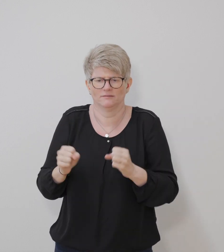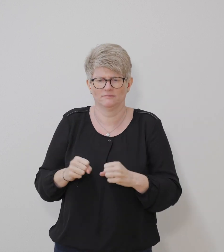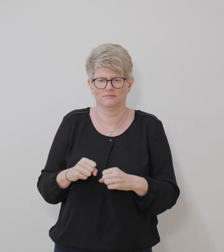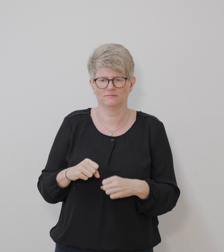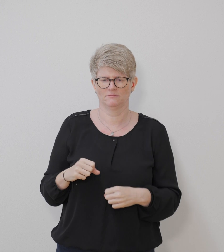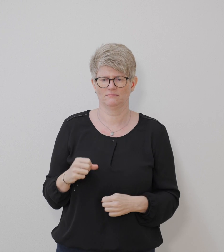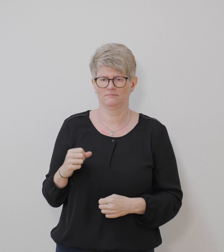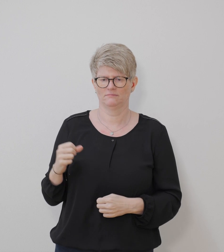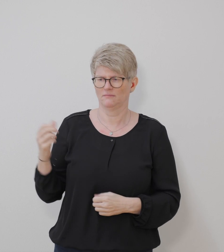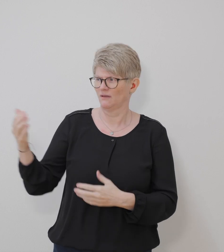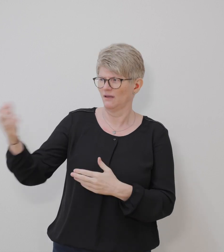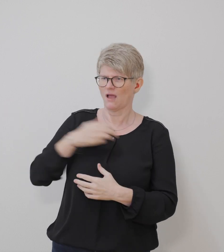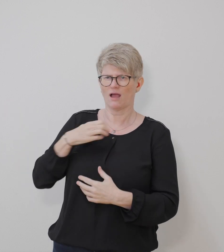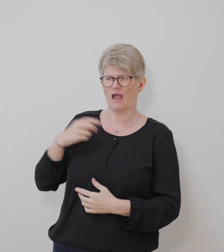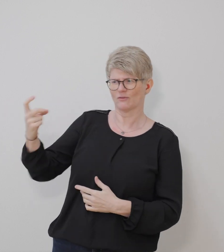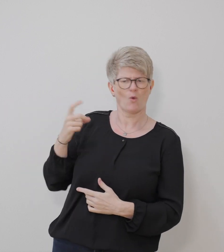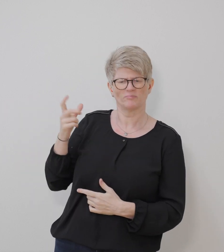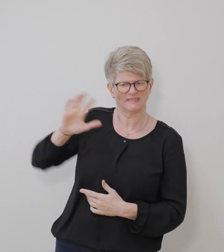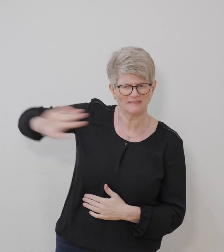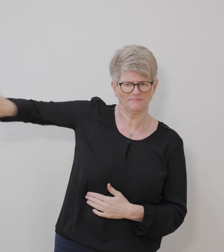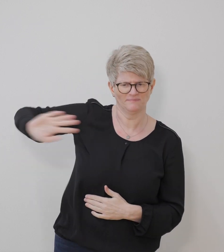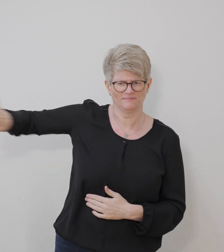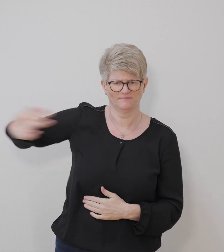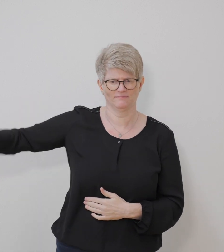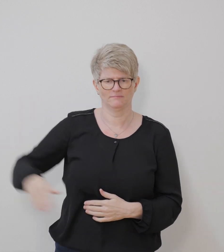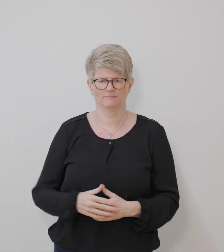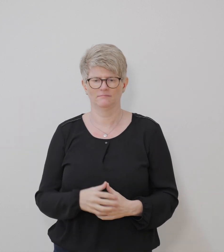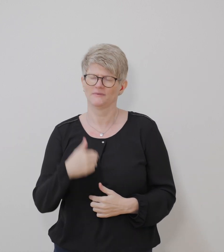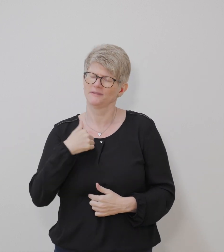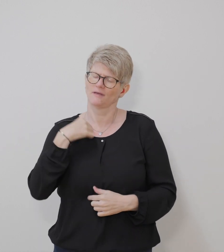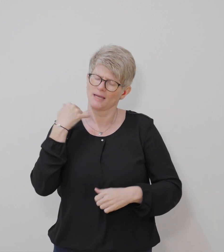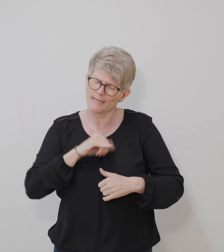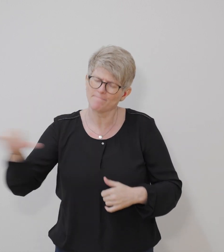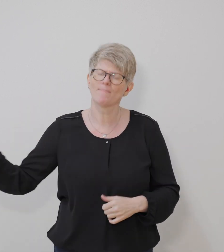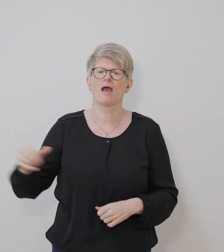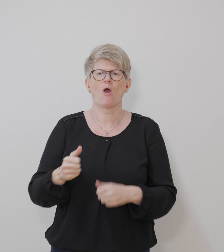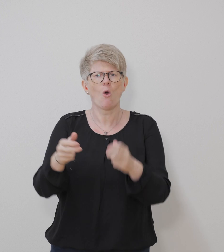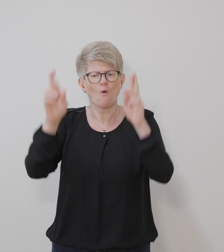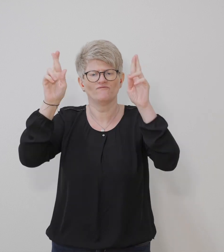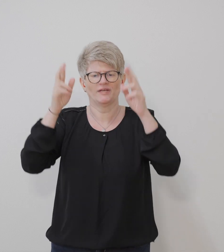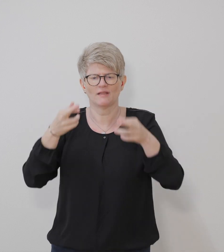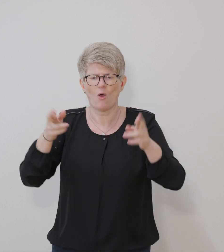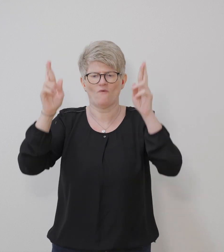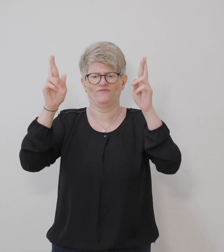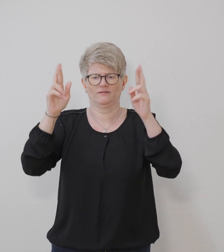noch? Was kommt denn noch alles? Gibt es überhaupt noch eine Chance?